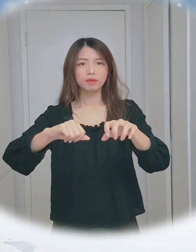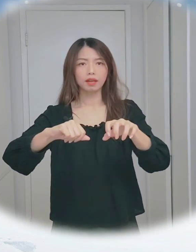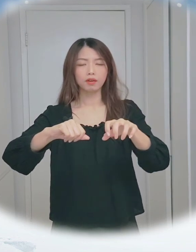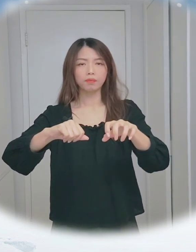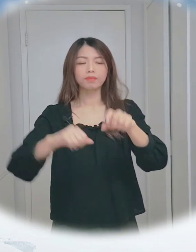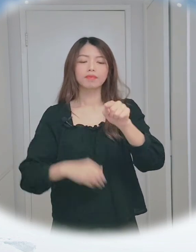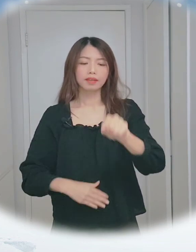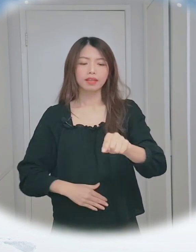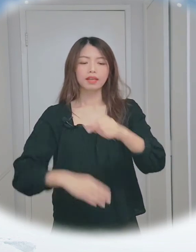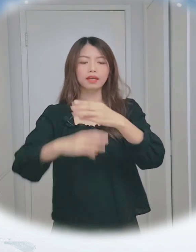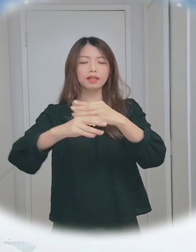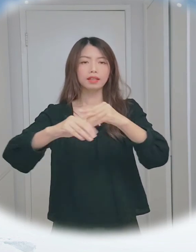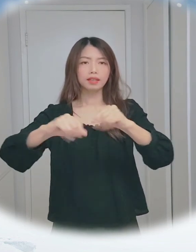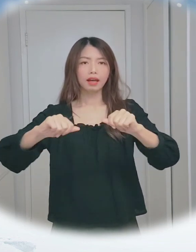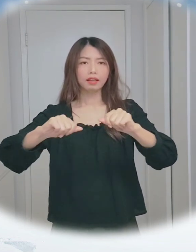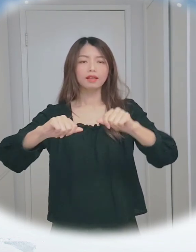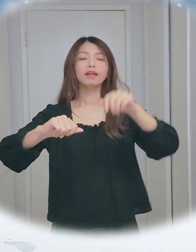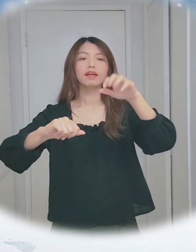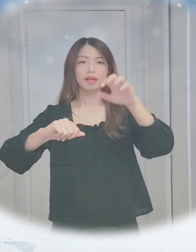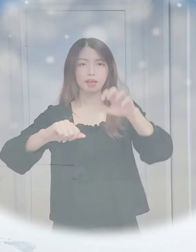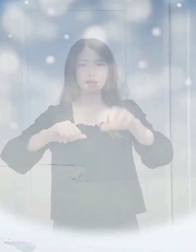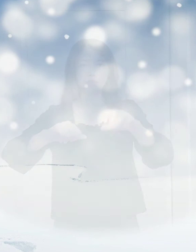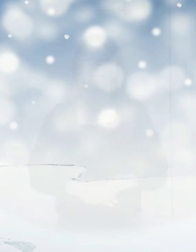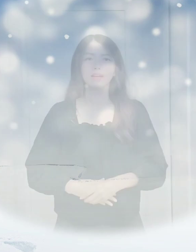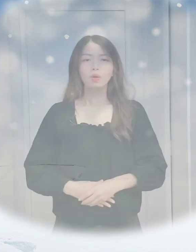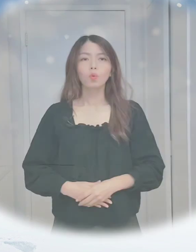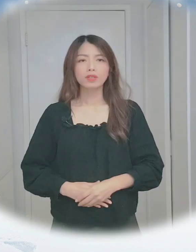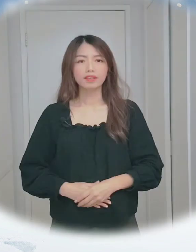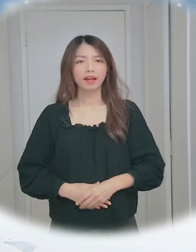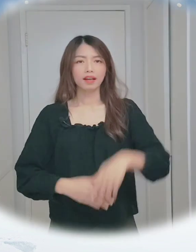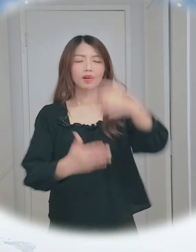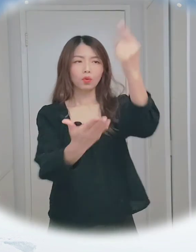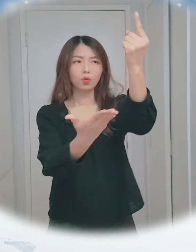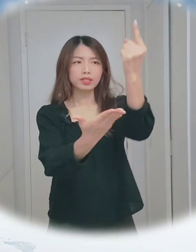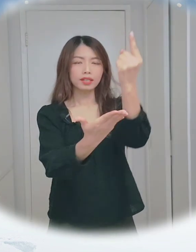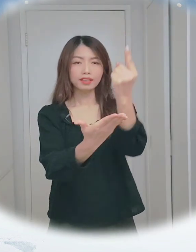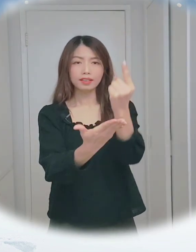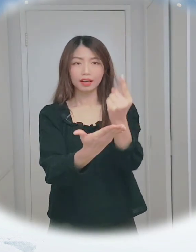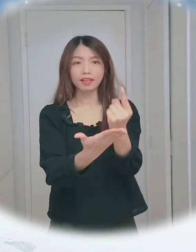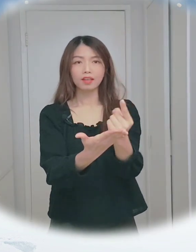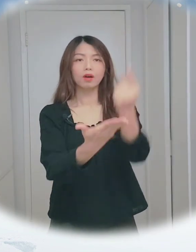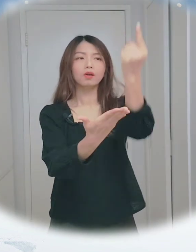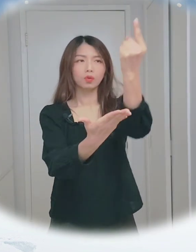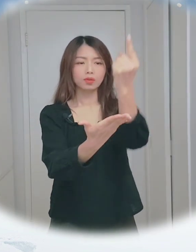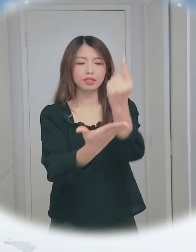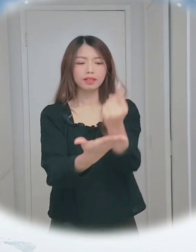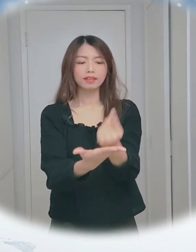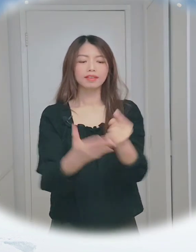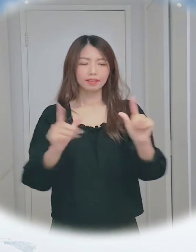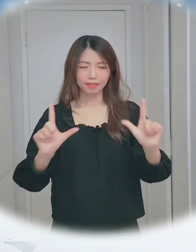내려주시면 돼요. 이 땅에 오신 날 오신 아까 했죠.